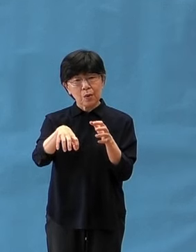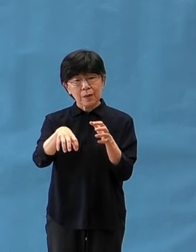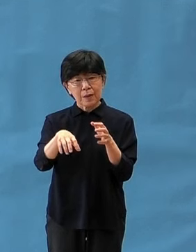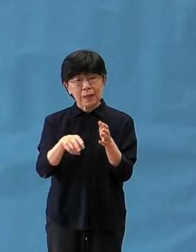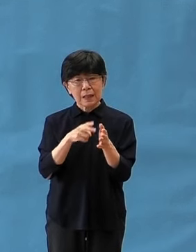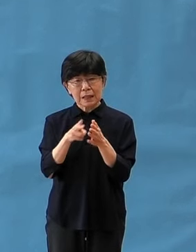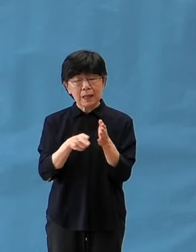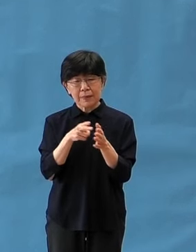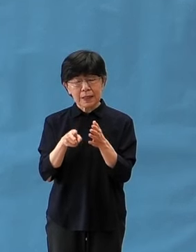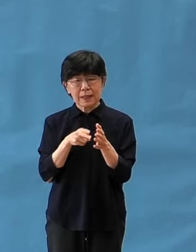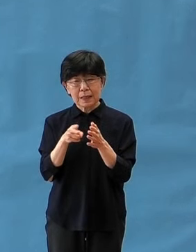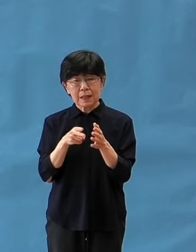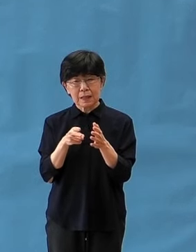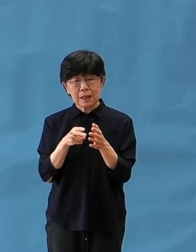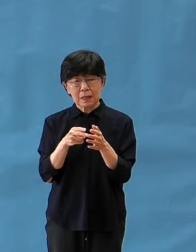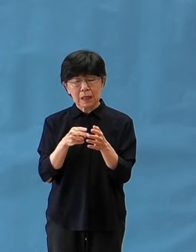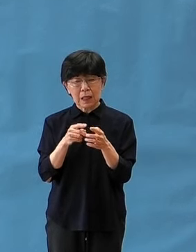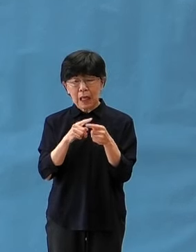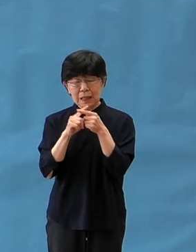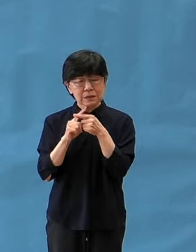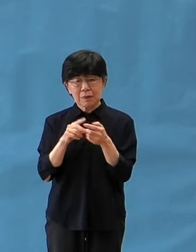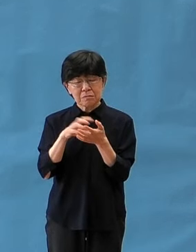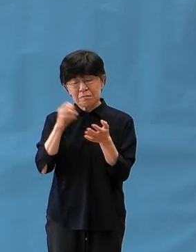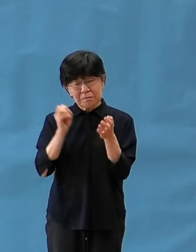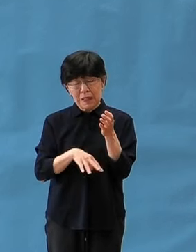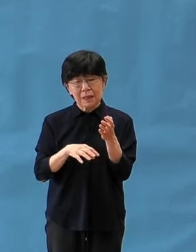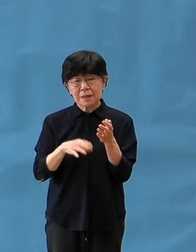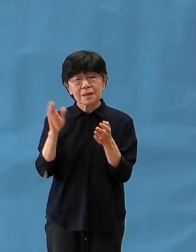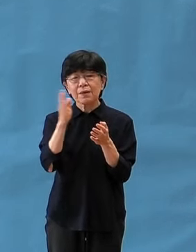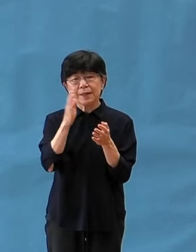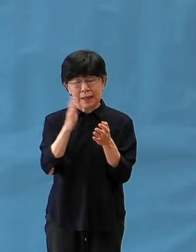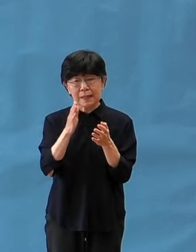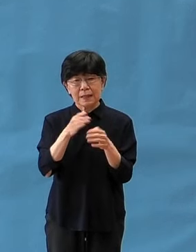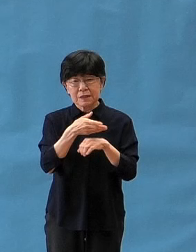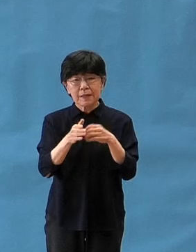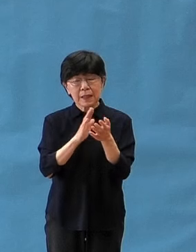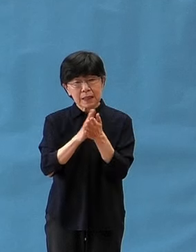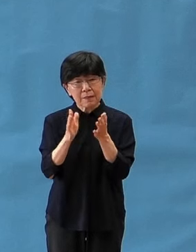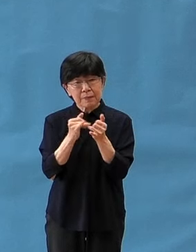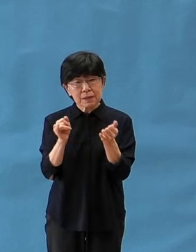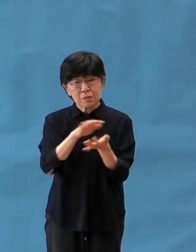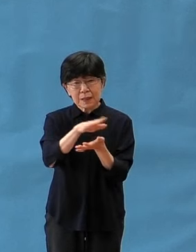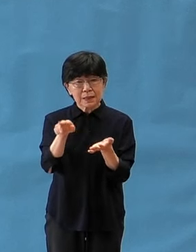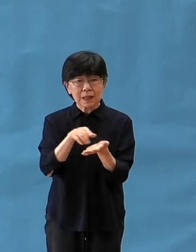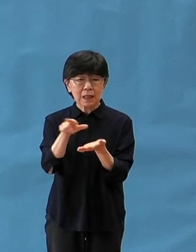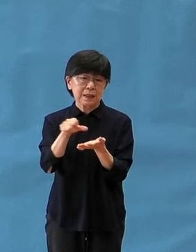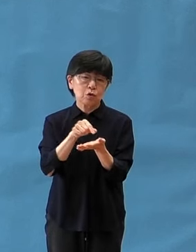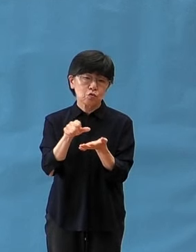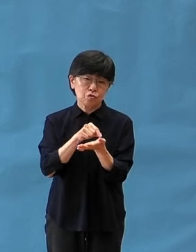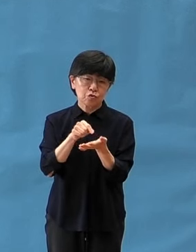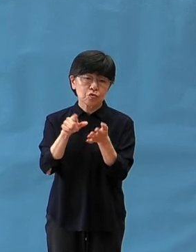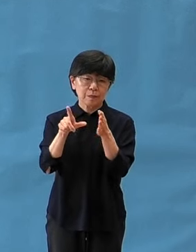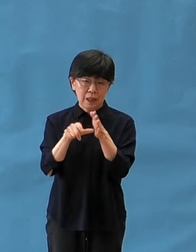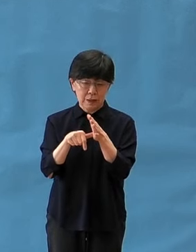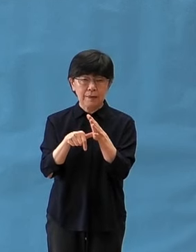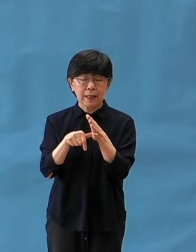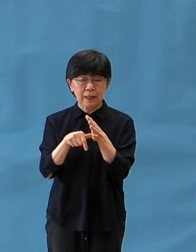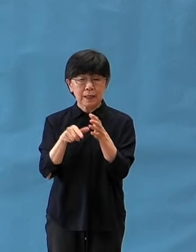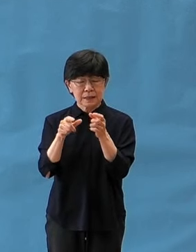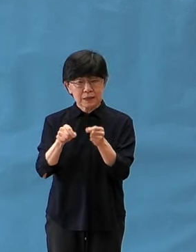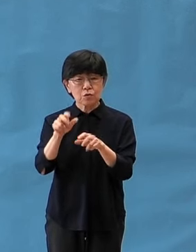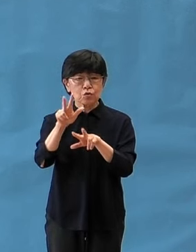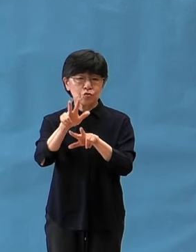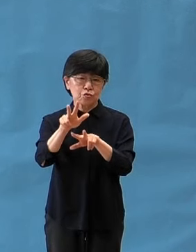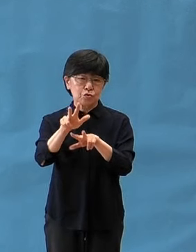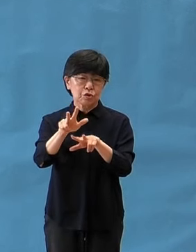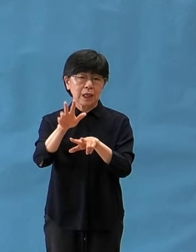たいな対応ではなくて、地元 の, あの 特にその島根県民の皆さんが利用されるということになりますと、あの 決まりごと